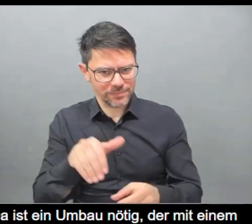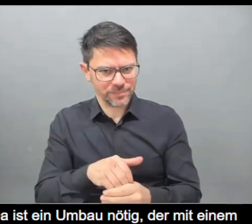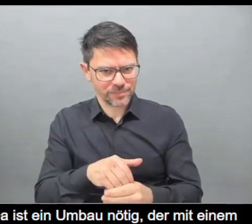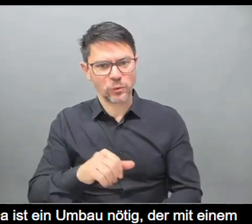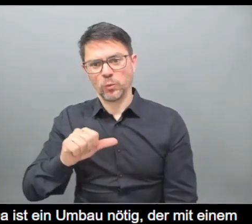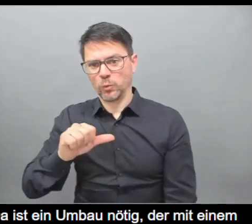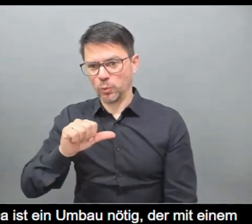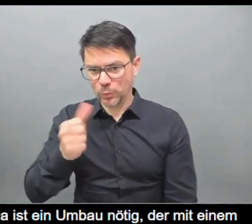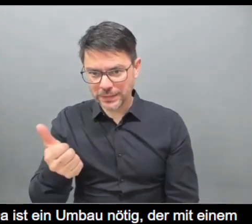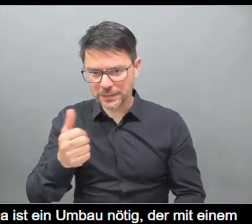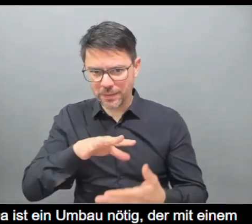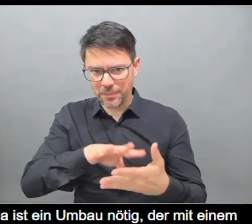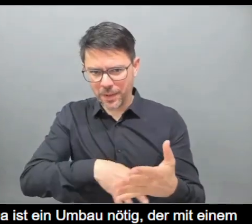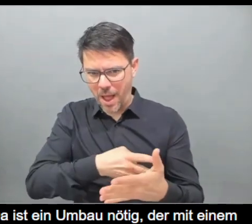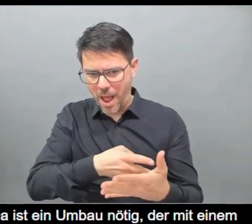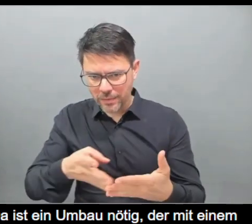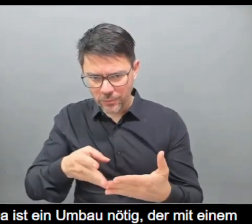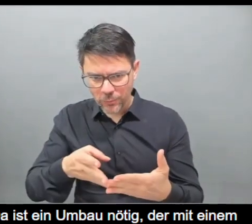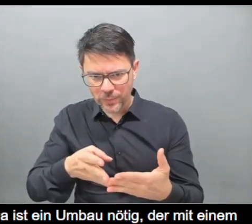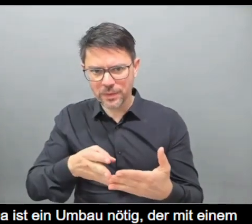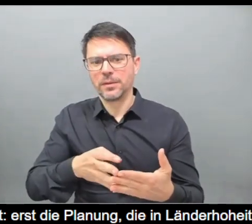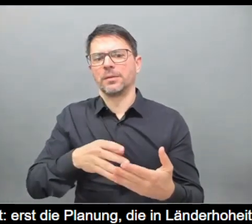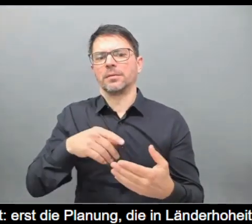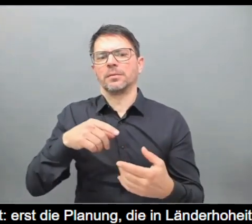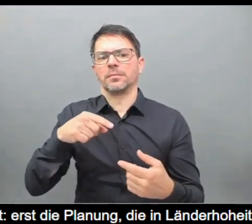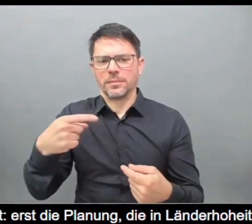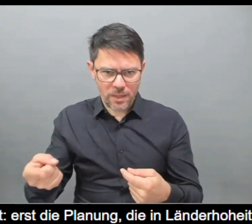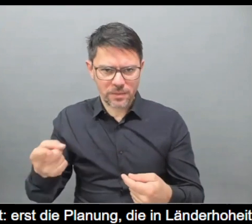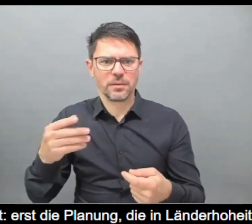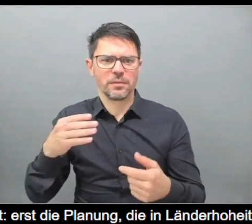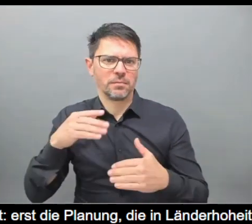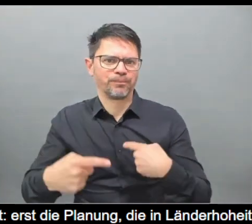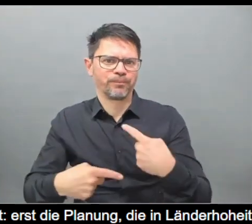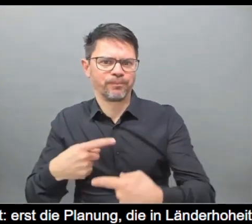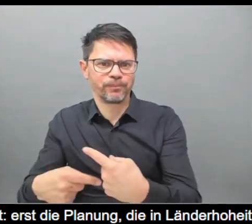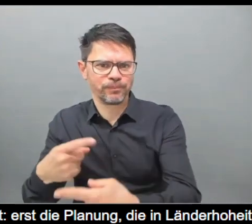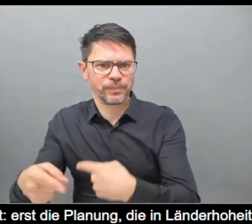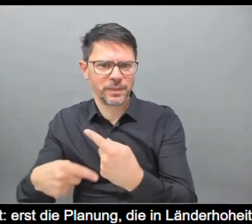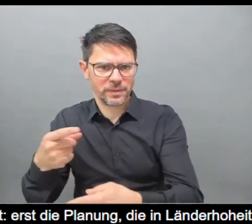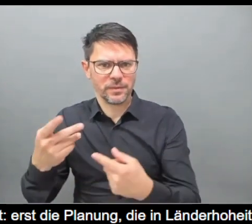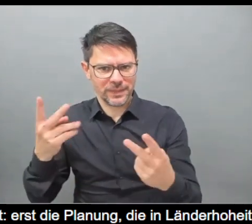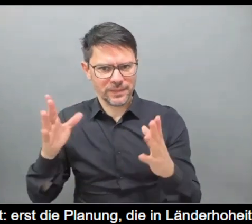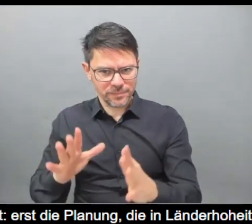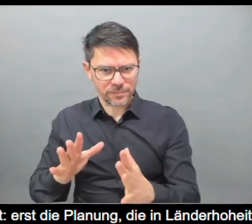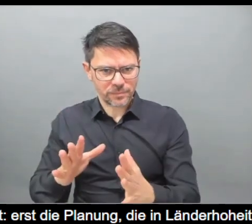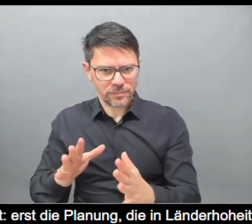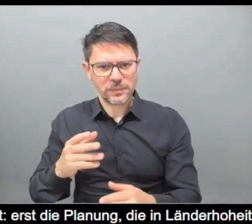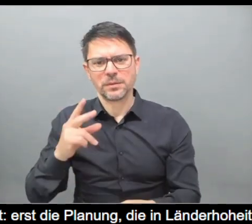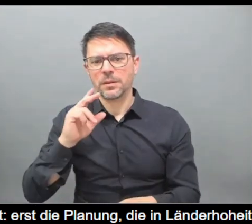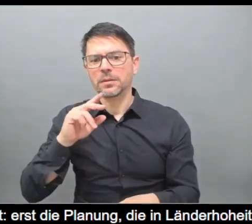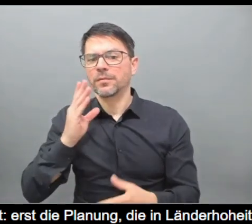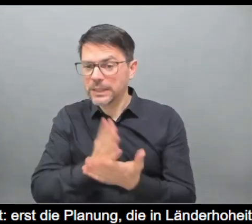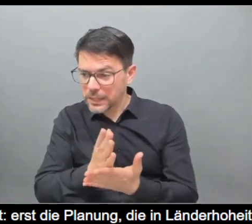uns wichtig, erst einmal, dass die Grundlagen geschaffen werden für die Krankenhäuser, für die Zukunft. Das, was der